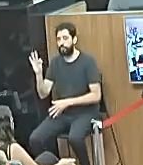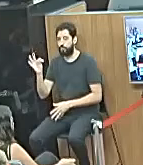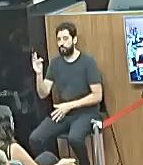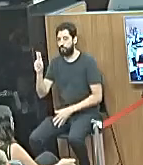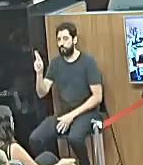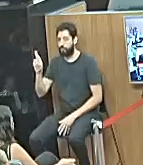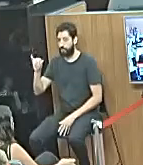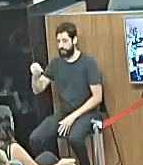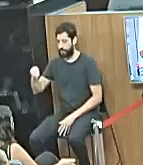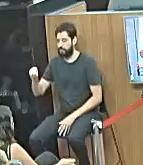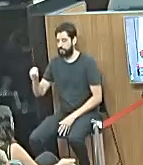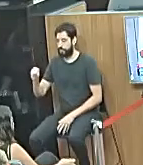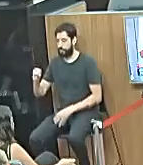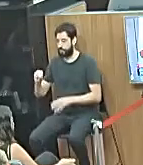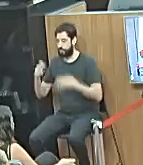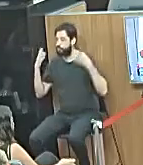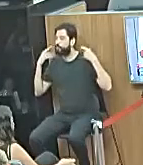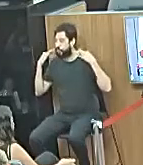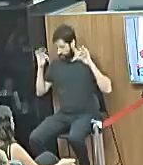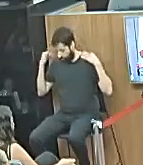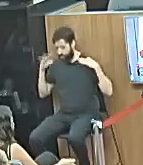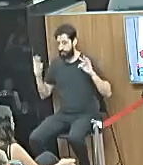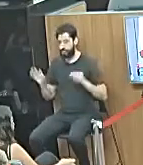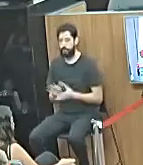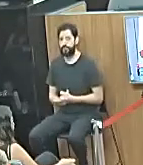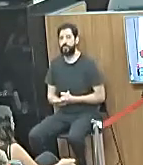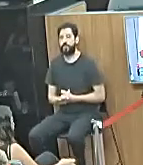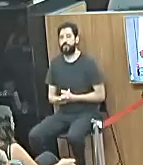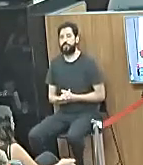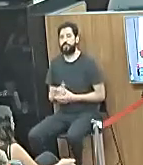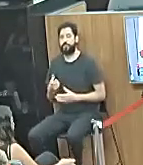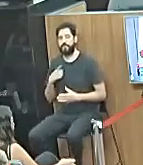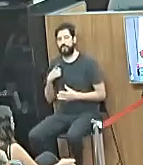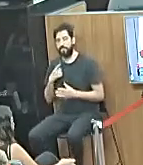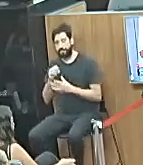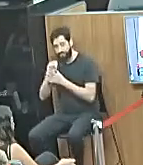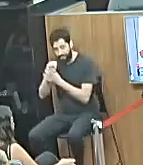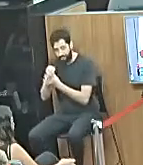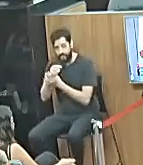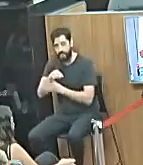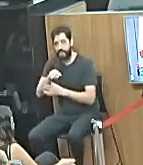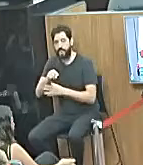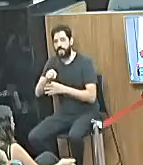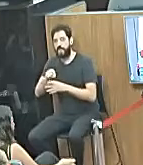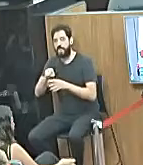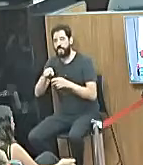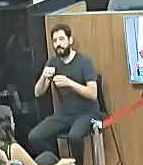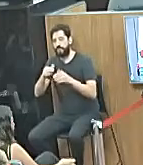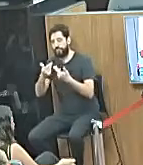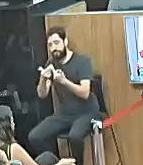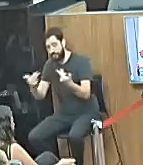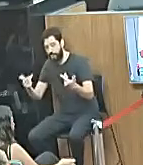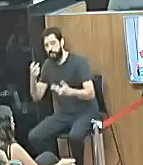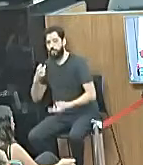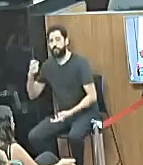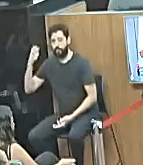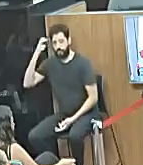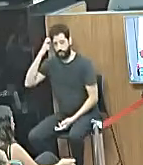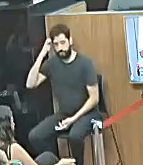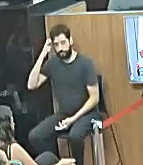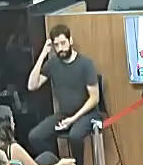06 31 proteção e salvaguarda de acervos culturais programa 0 64